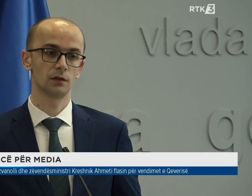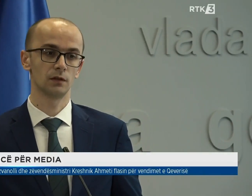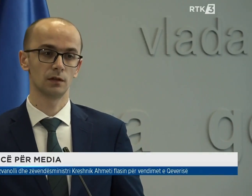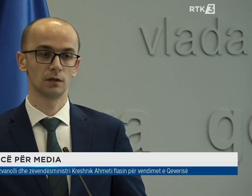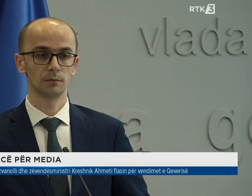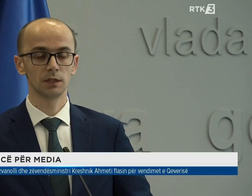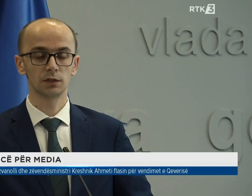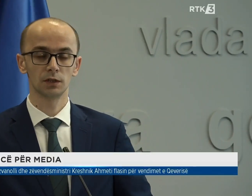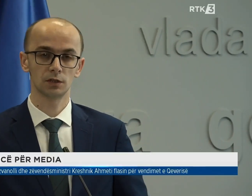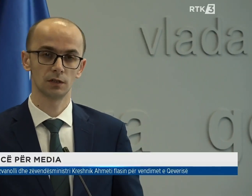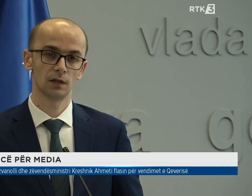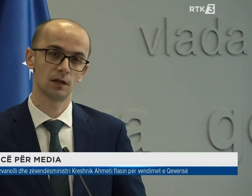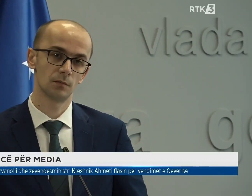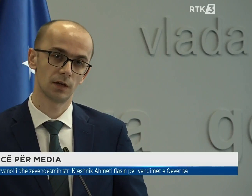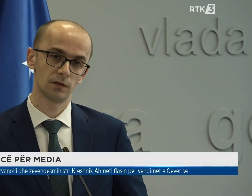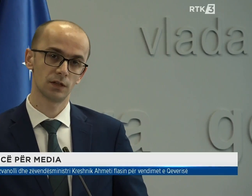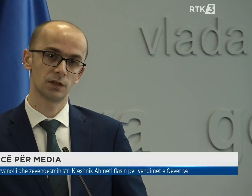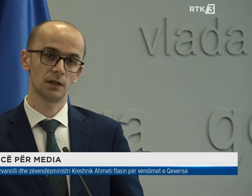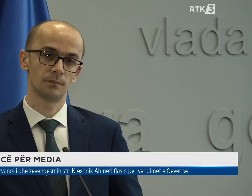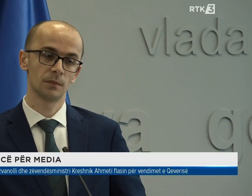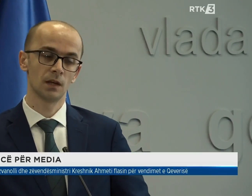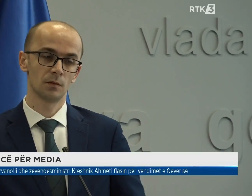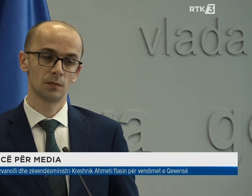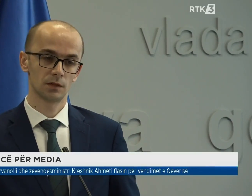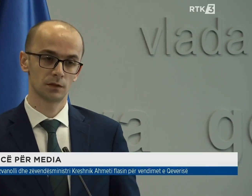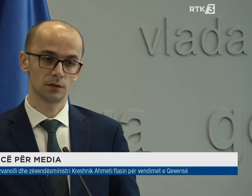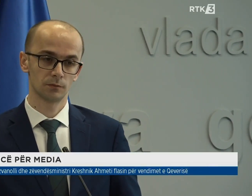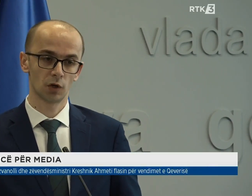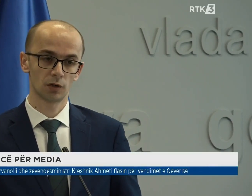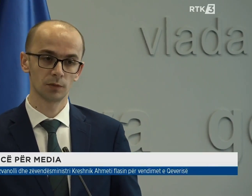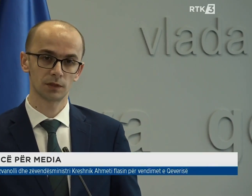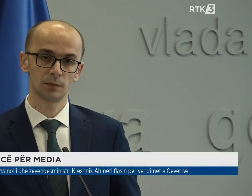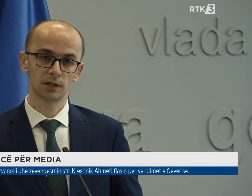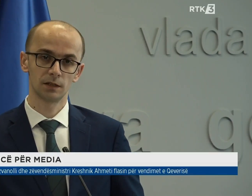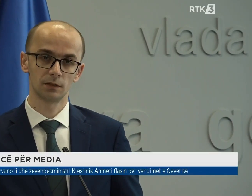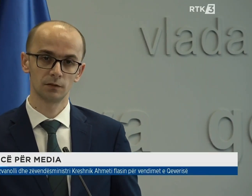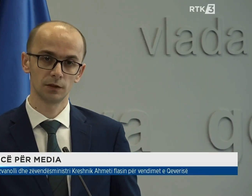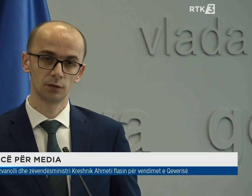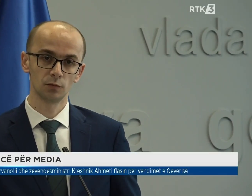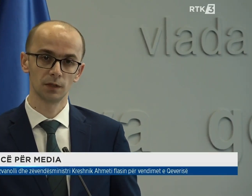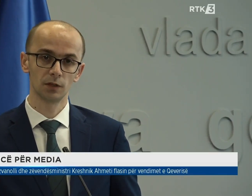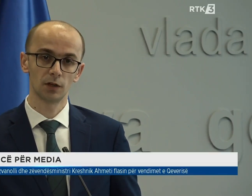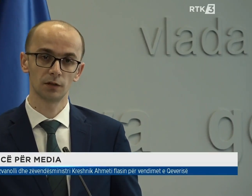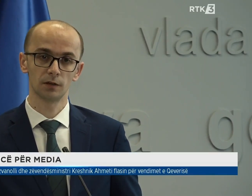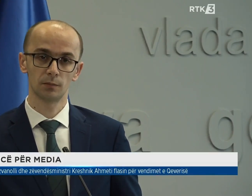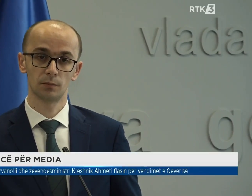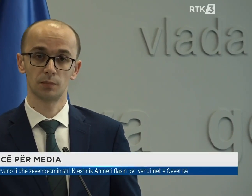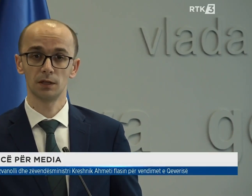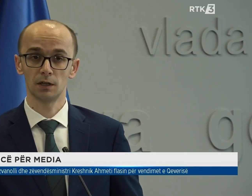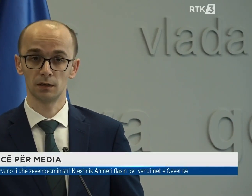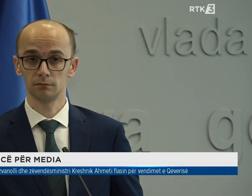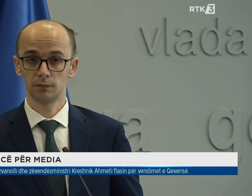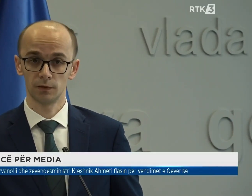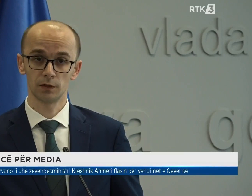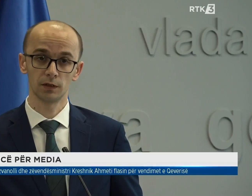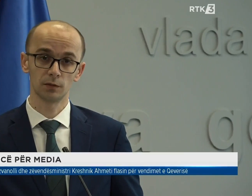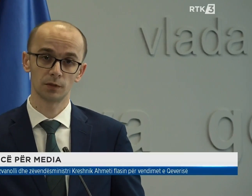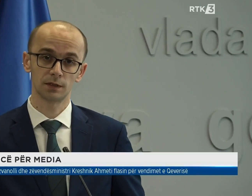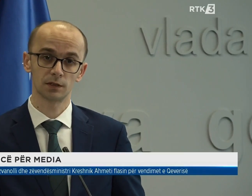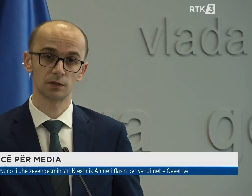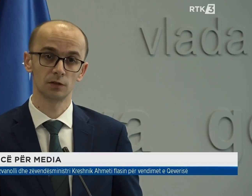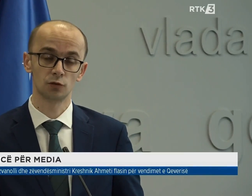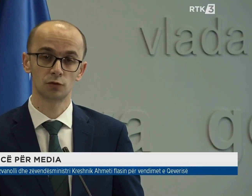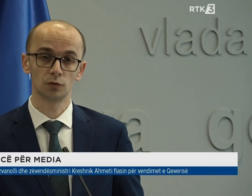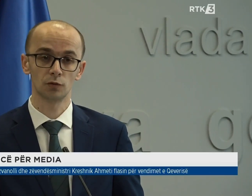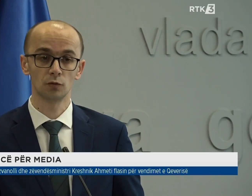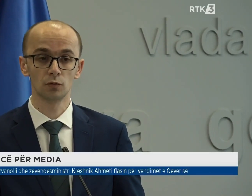fillon digjerisht nga marrveshja mes AKM-s dhe manastirit të vitit 2009 dhe për nga fillon e një